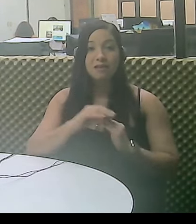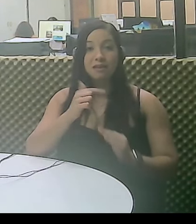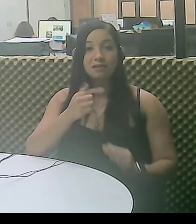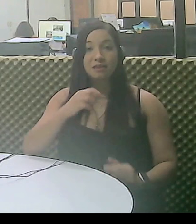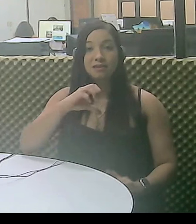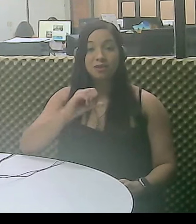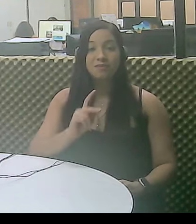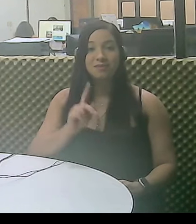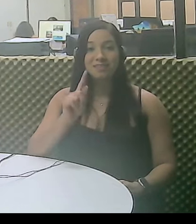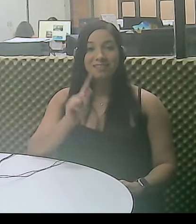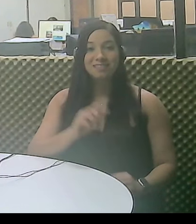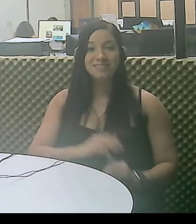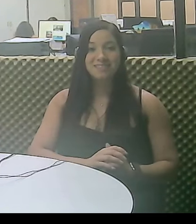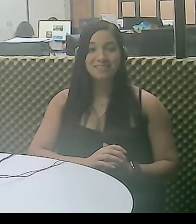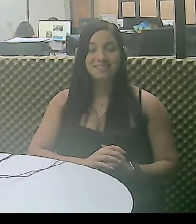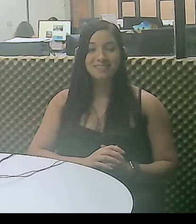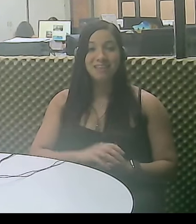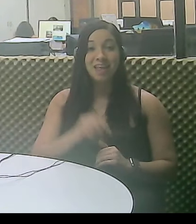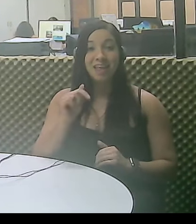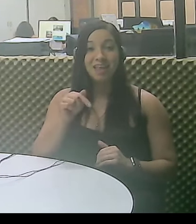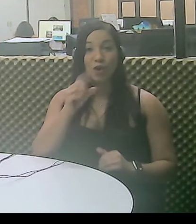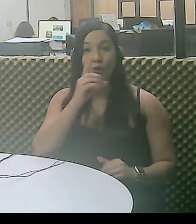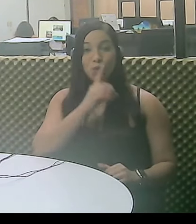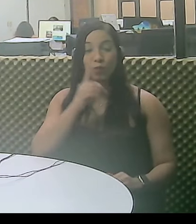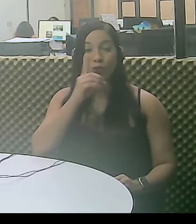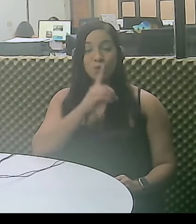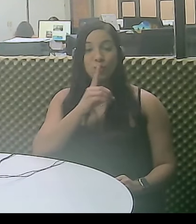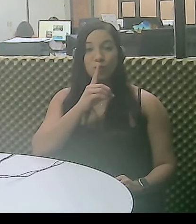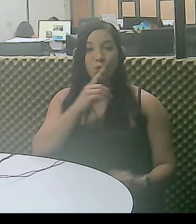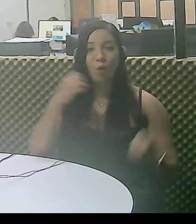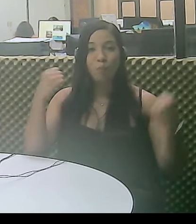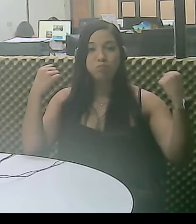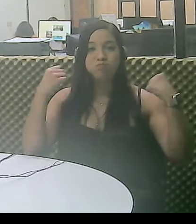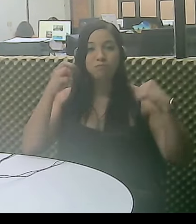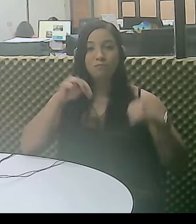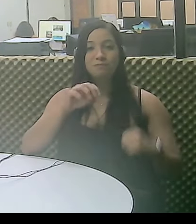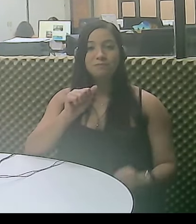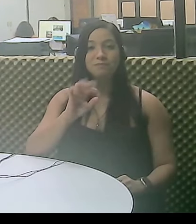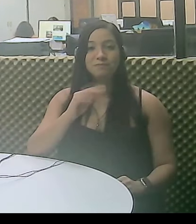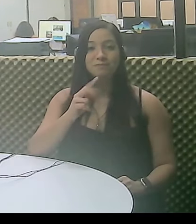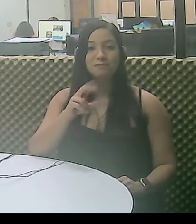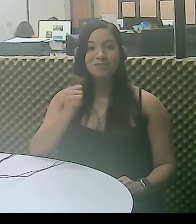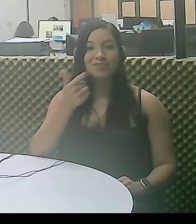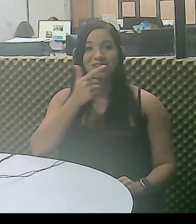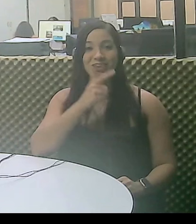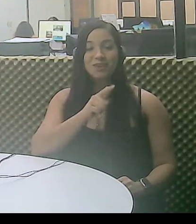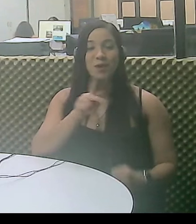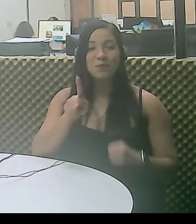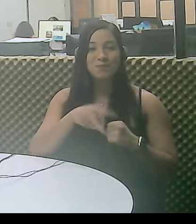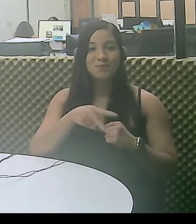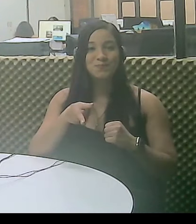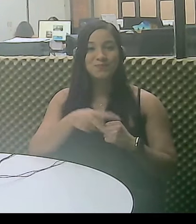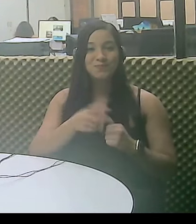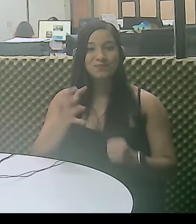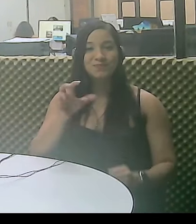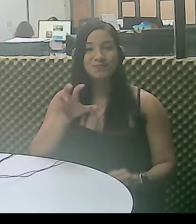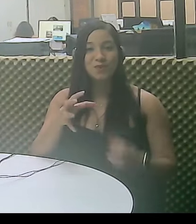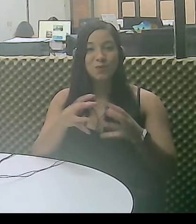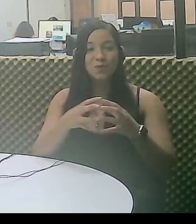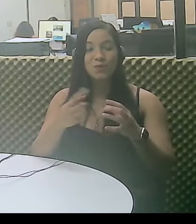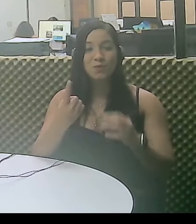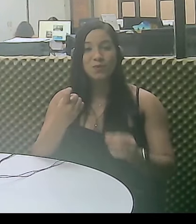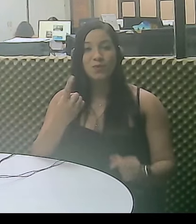79 quilos. Já neste domingo, o halterofilista Matheus Assis obteve a medalha de prata pela categoria